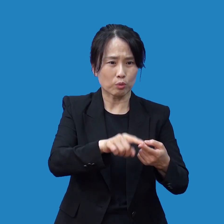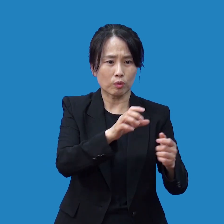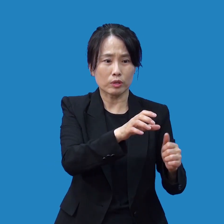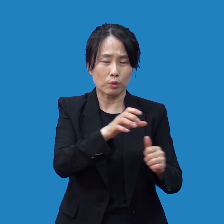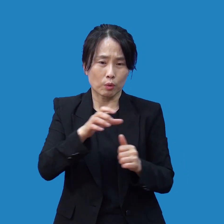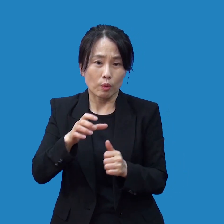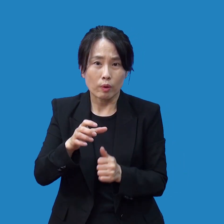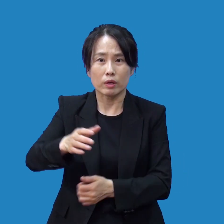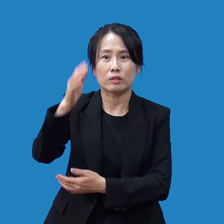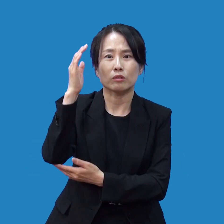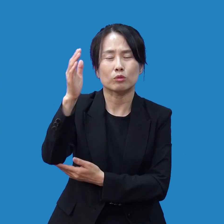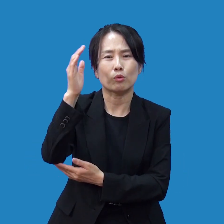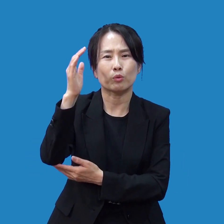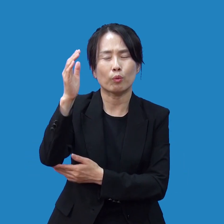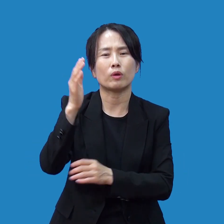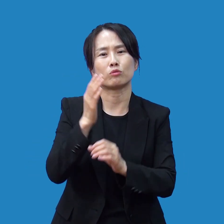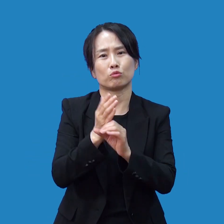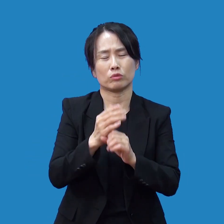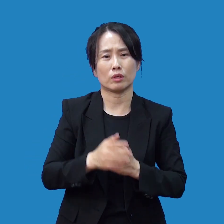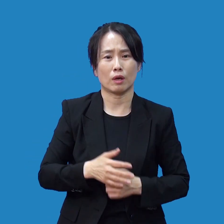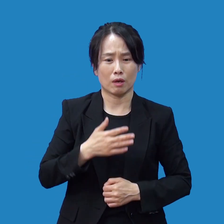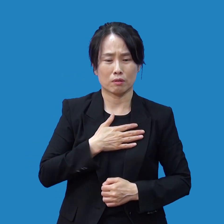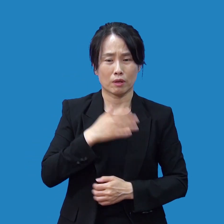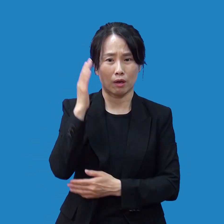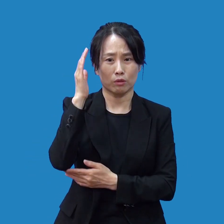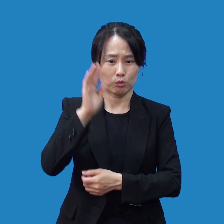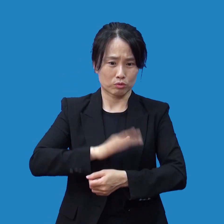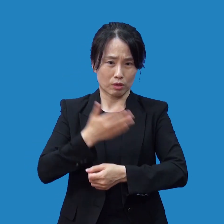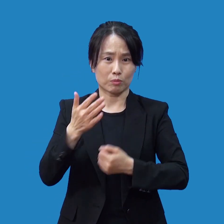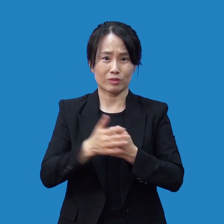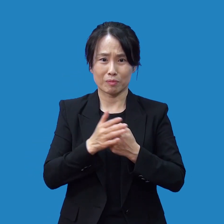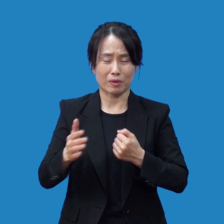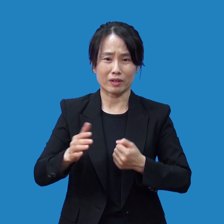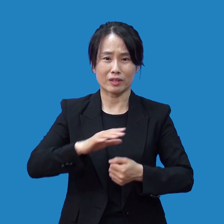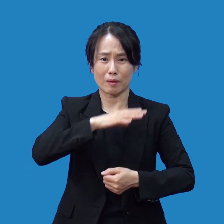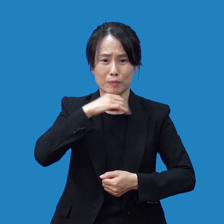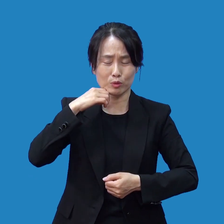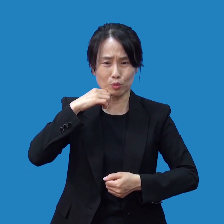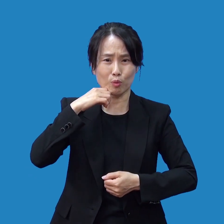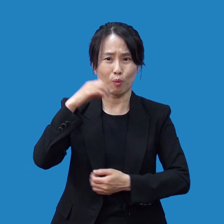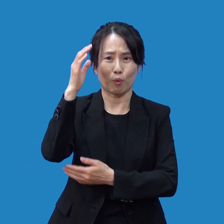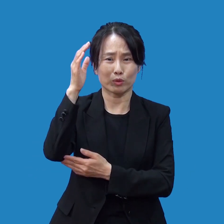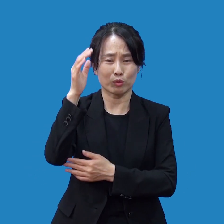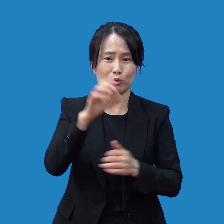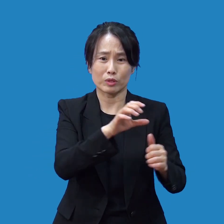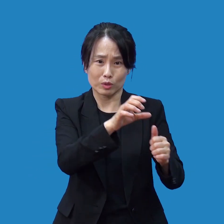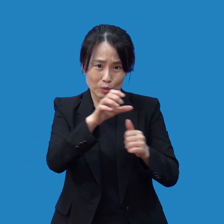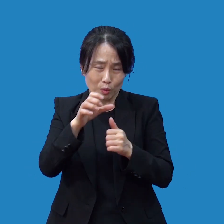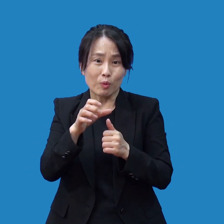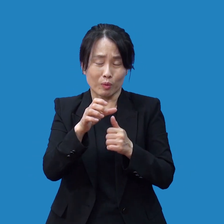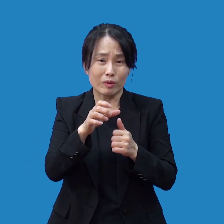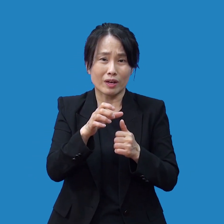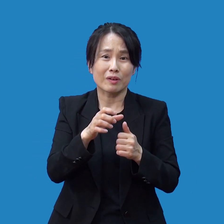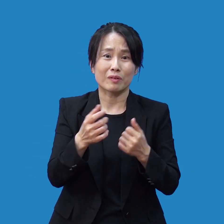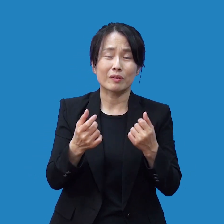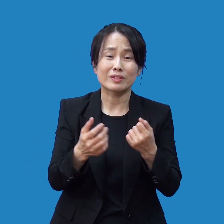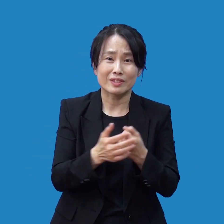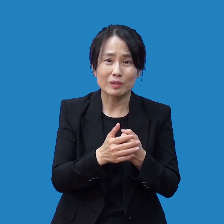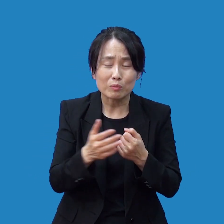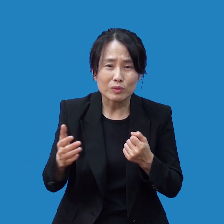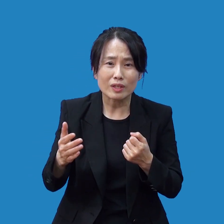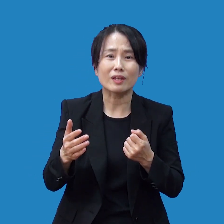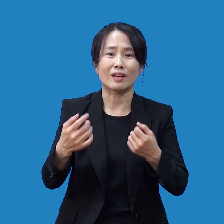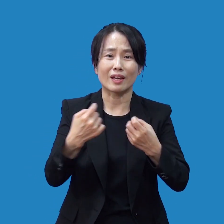이게 조금 복잡한 이유는 제가 복잡해서가 아니라 베드로가 복잡하게 설교를 했기 때문에 제가 지금 여기서